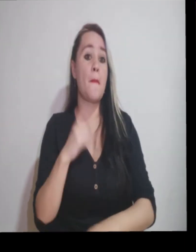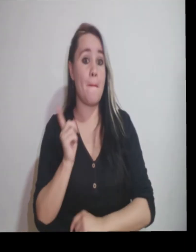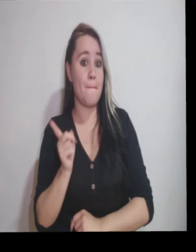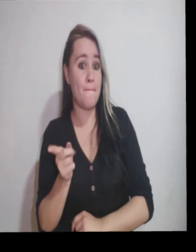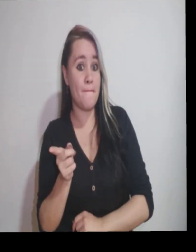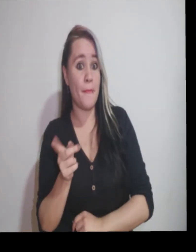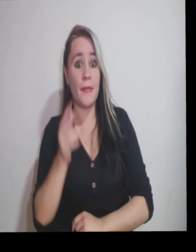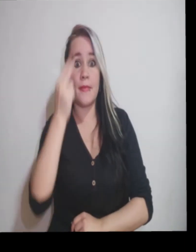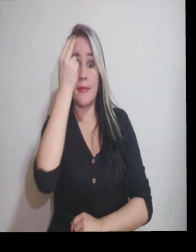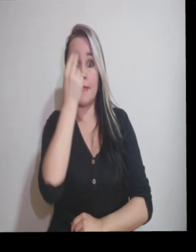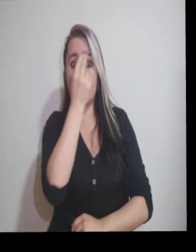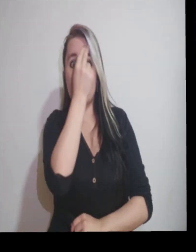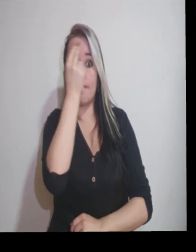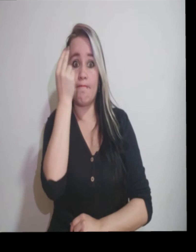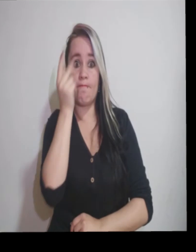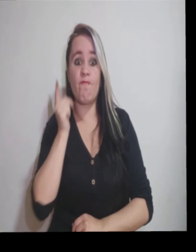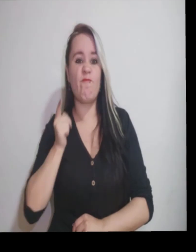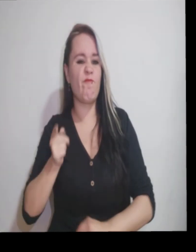conciencia, por ejemplo.